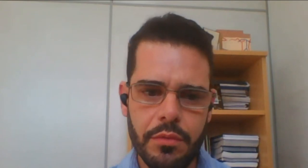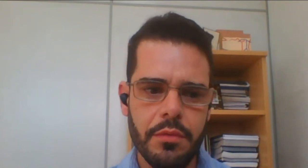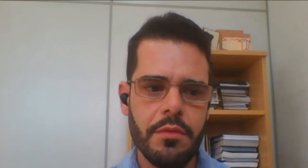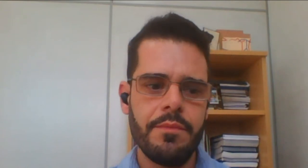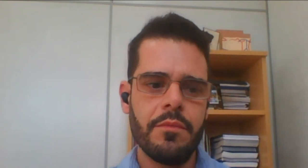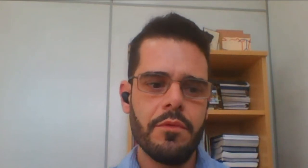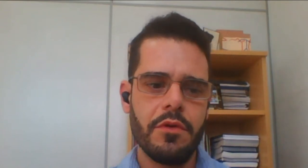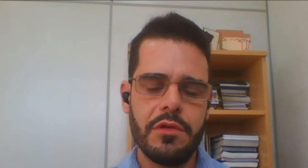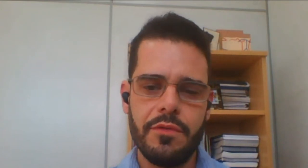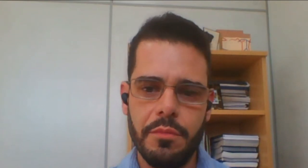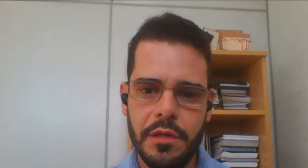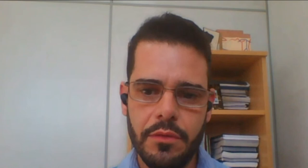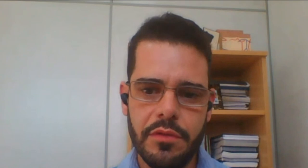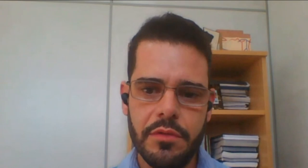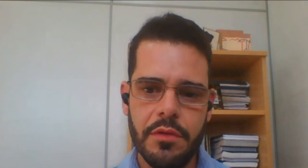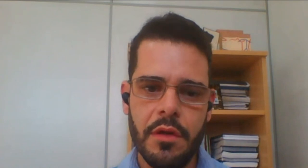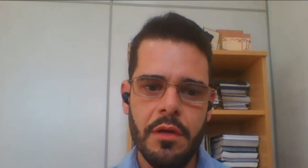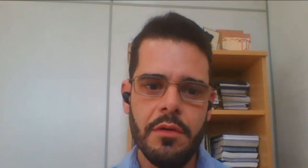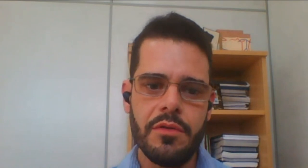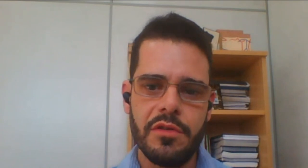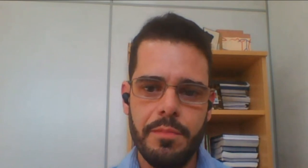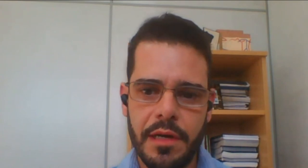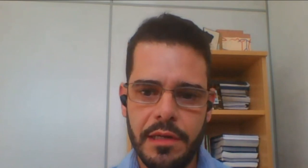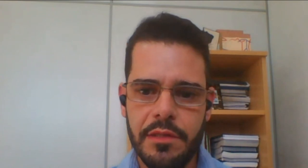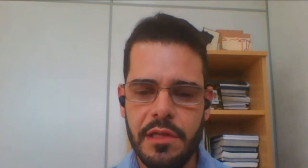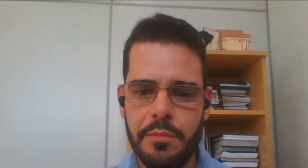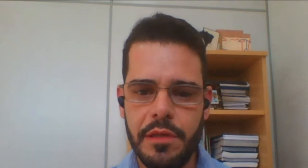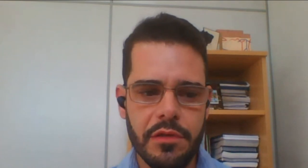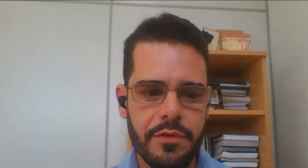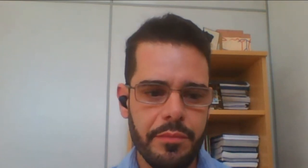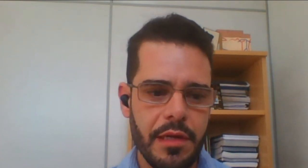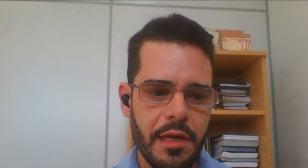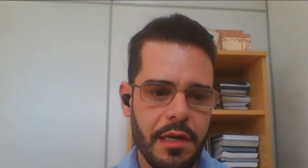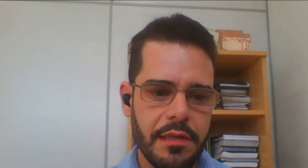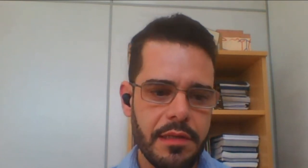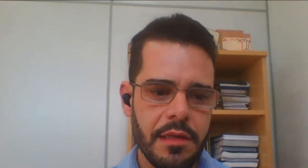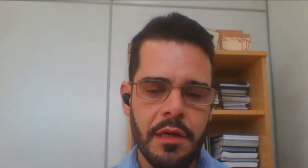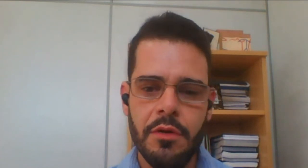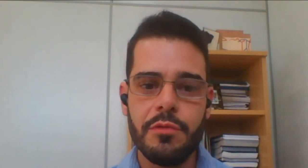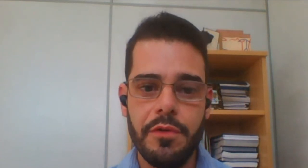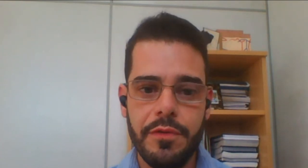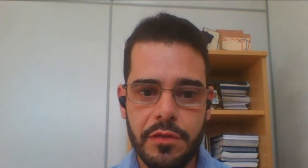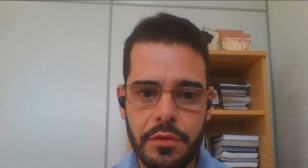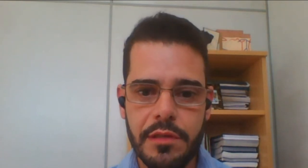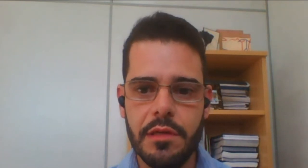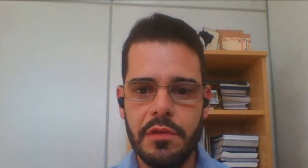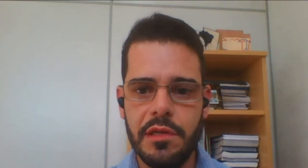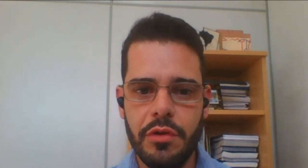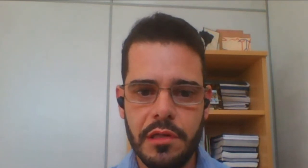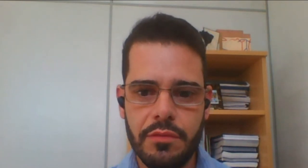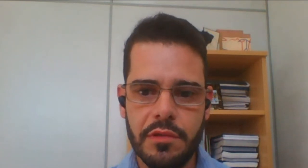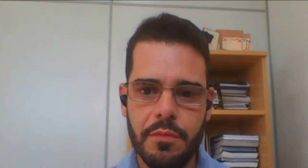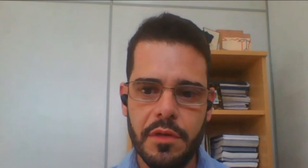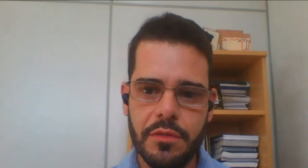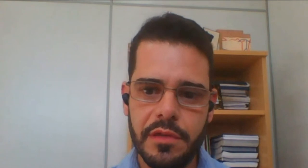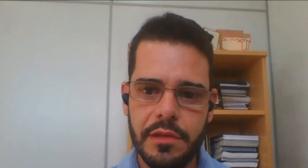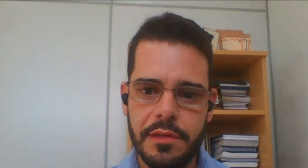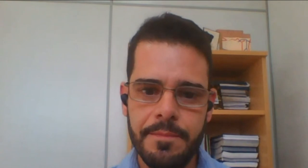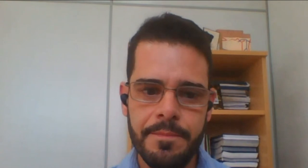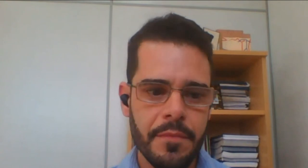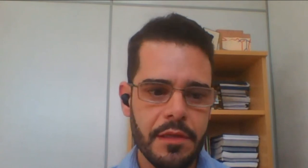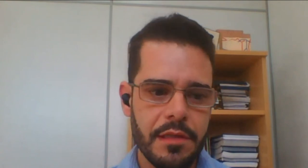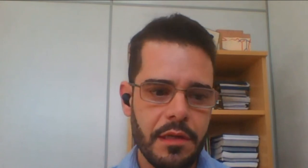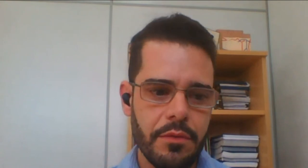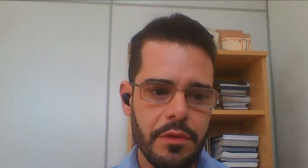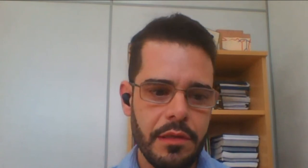parabenizar muito nossos formandos, seus pais, seus amigos, familiares, os professores que contribuíram nas suas